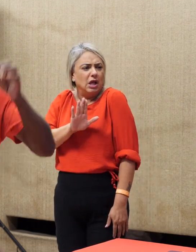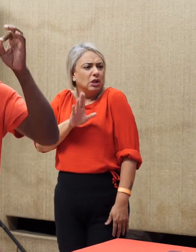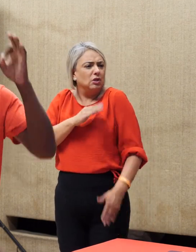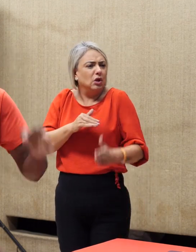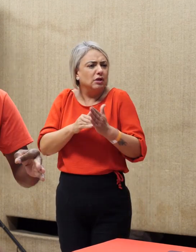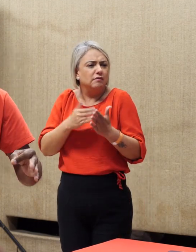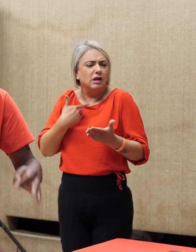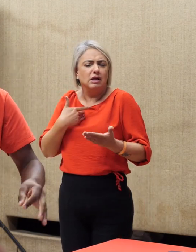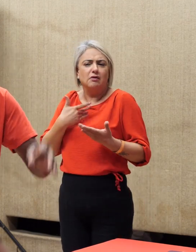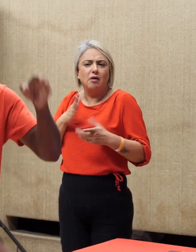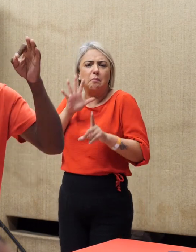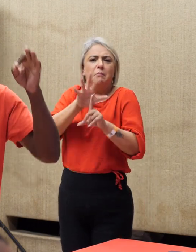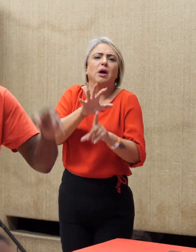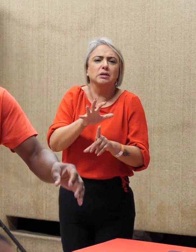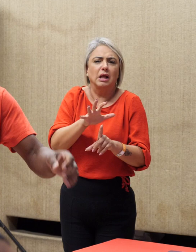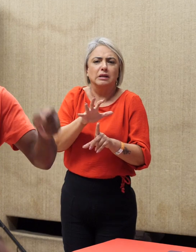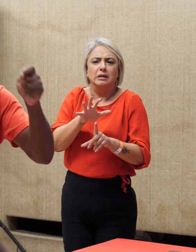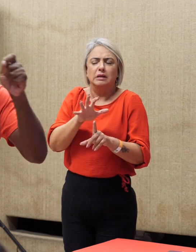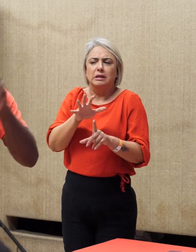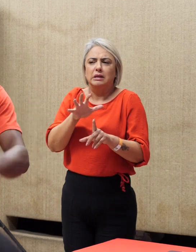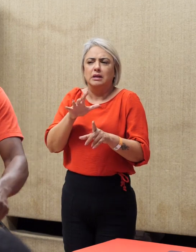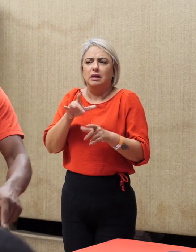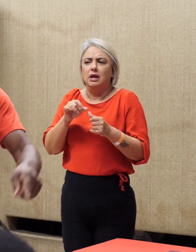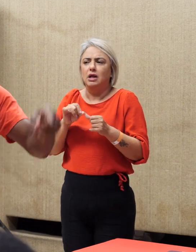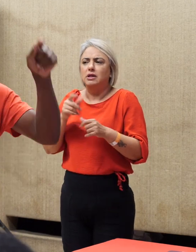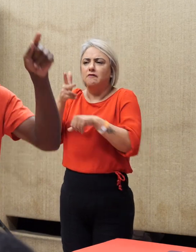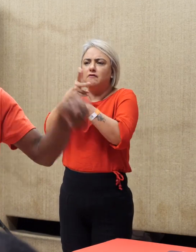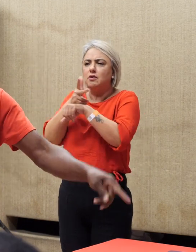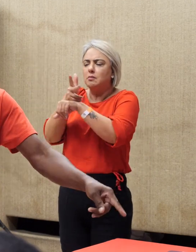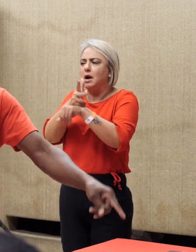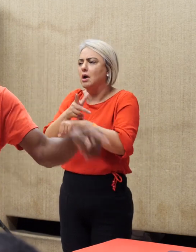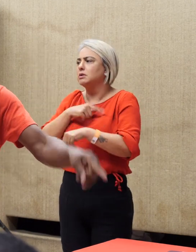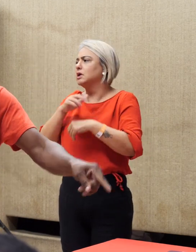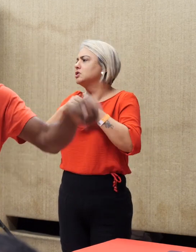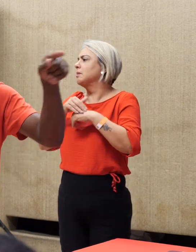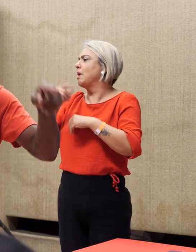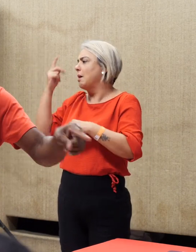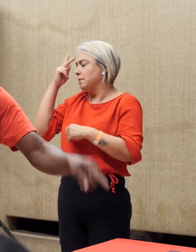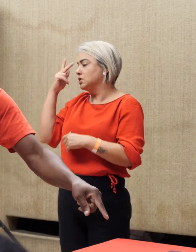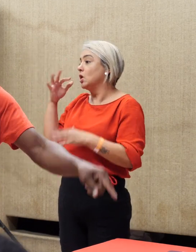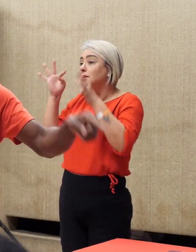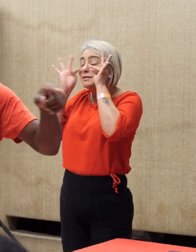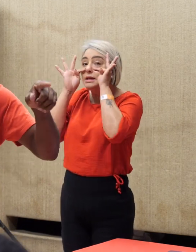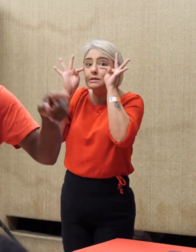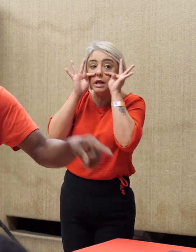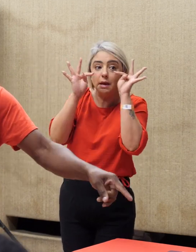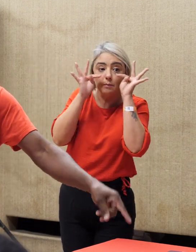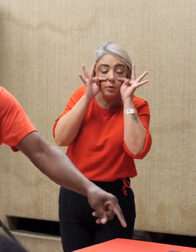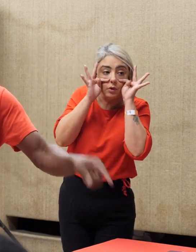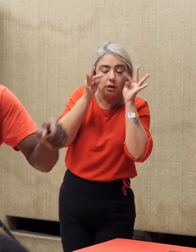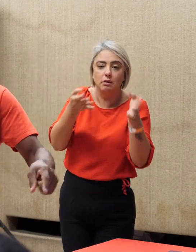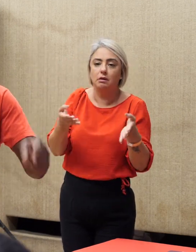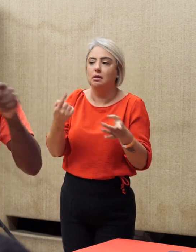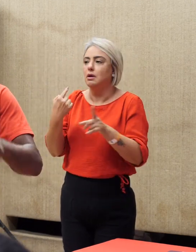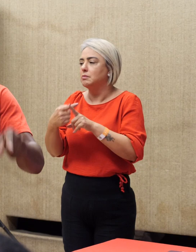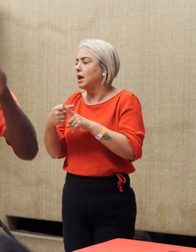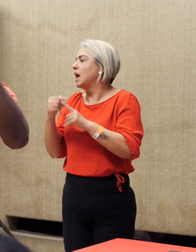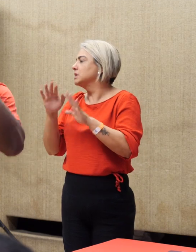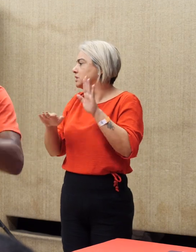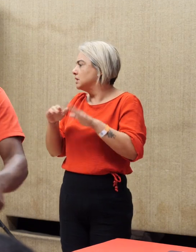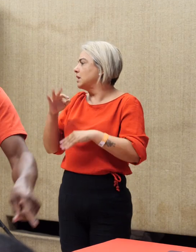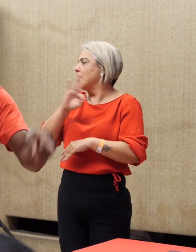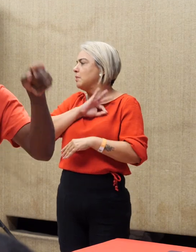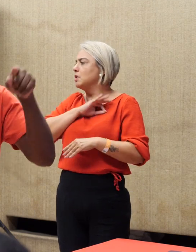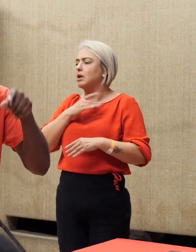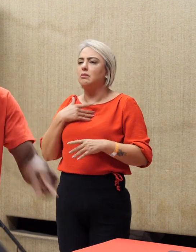Toda vez que eu vou ser abordado, eu tenho que fazer filmagem ou eu tenho que chamar alguém para poder vir e ser testemunha. Porque muitas vezes a